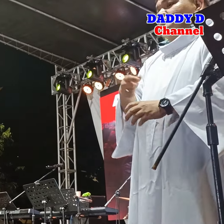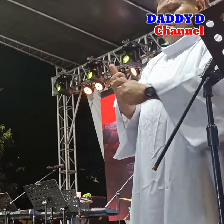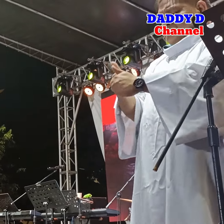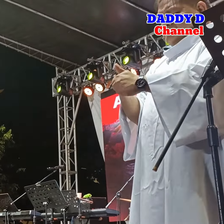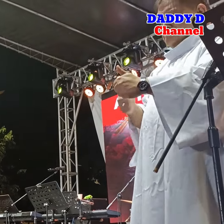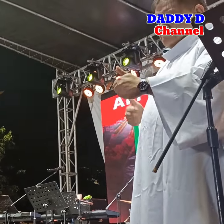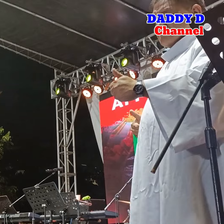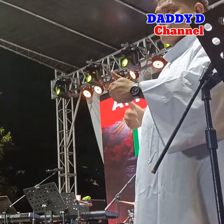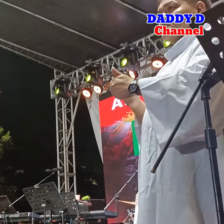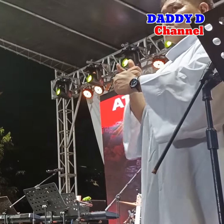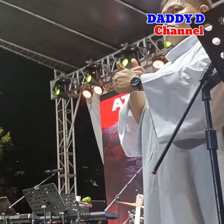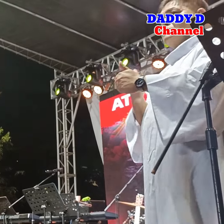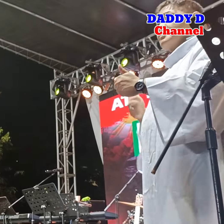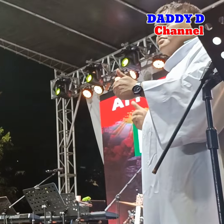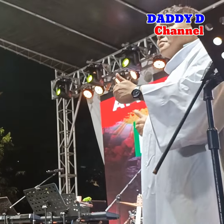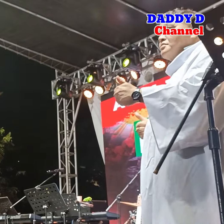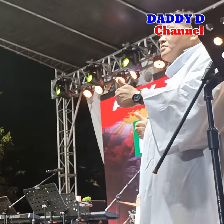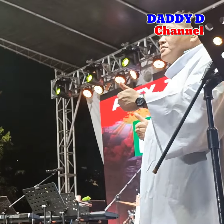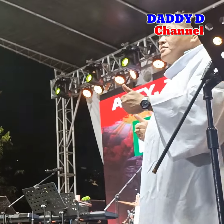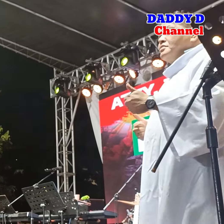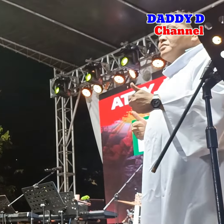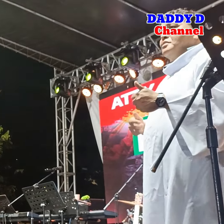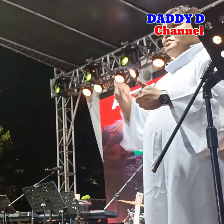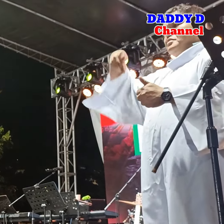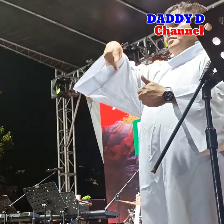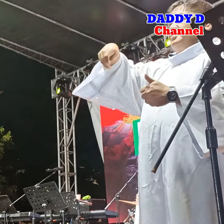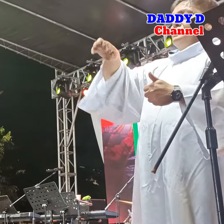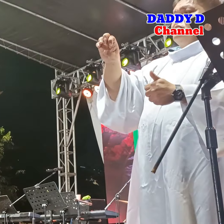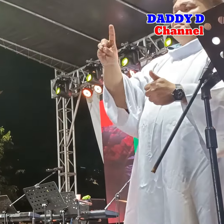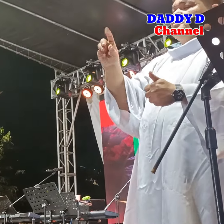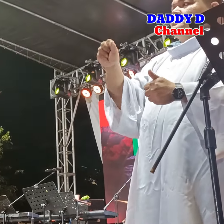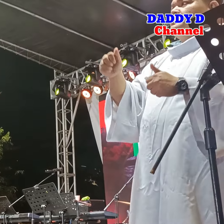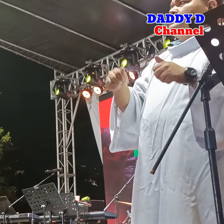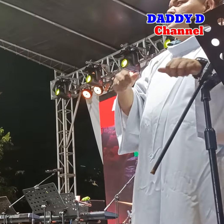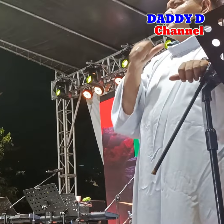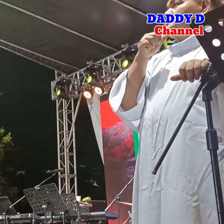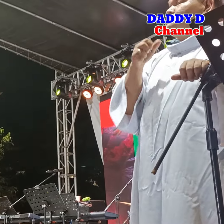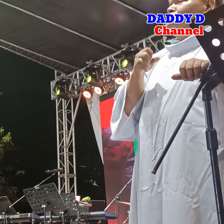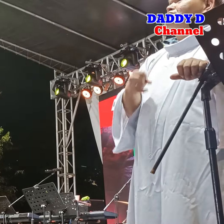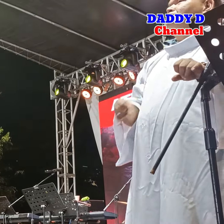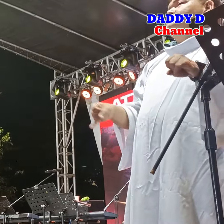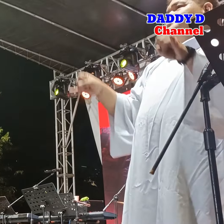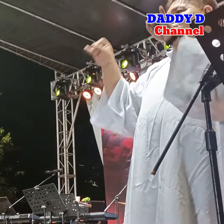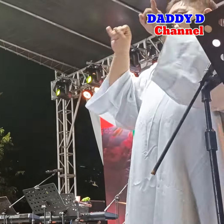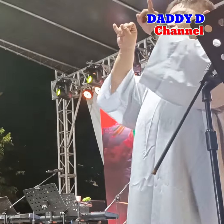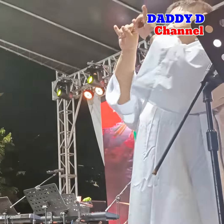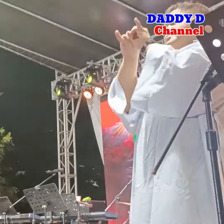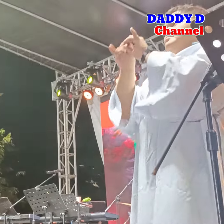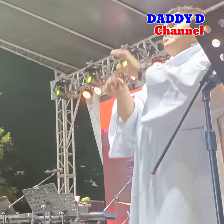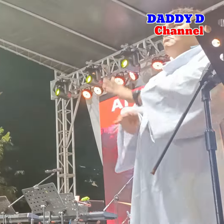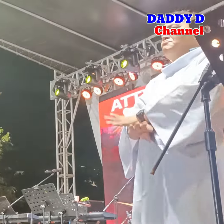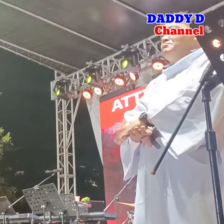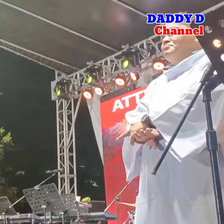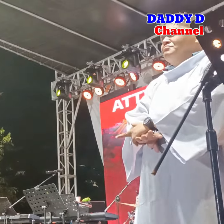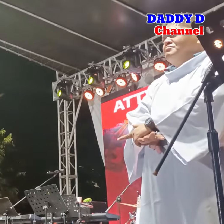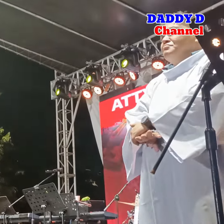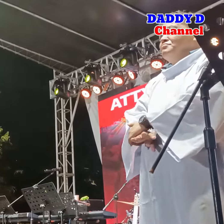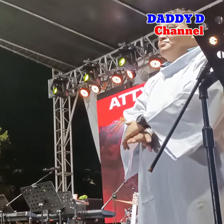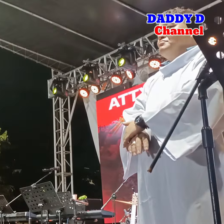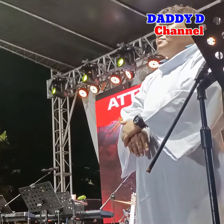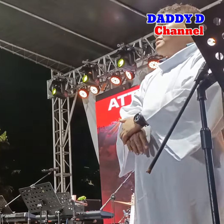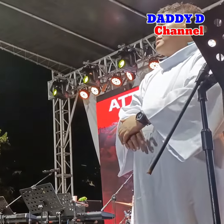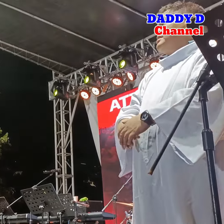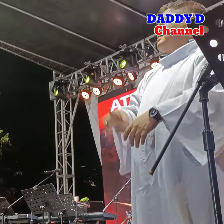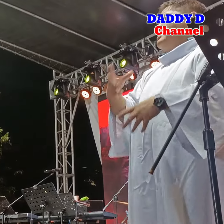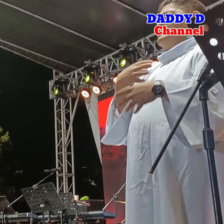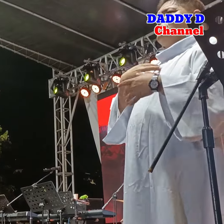Iiwas na naman. Pag-uusapan ba niya yung PDLX? Pero mahalaga ito sa atin. Diba, tingnan niyo